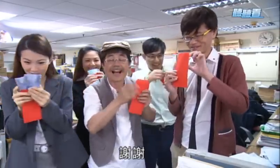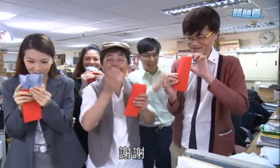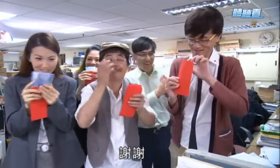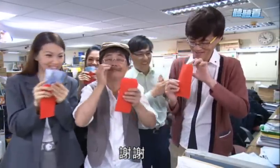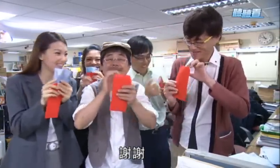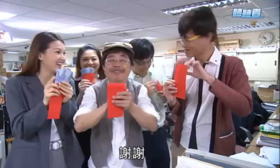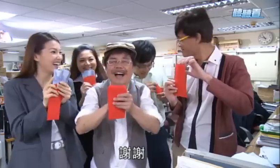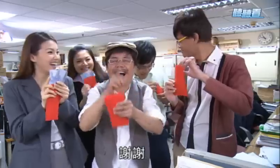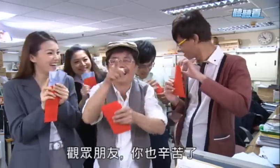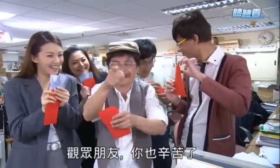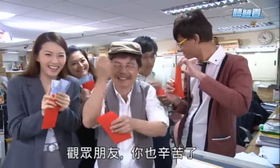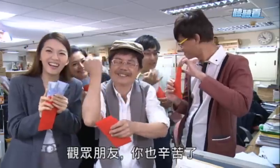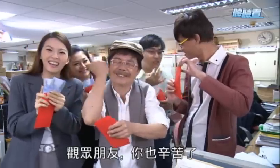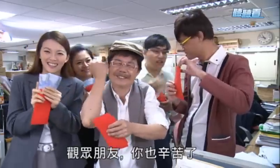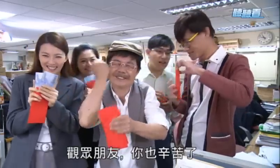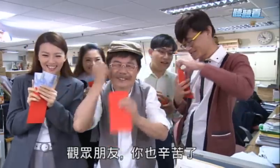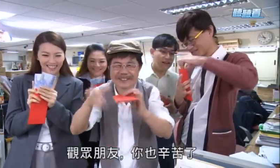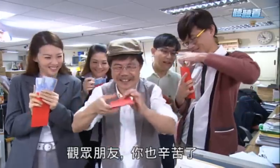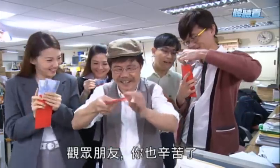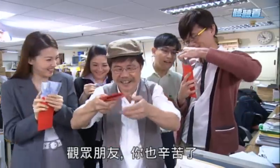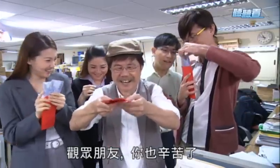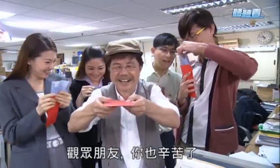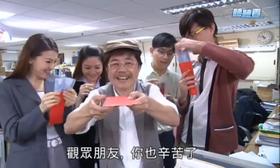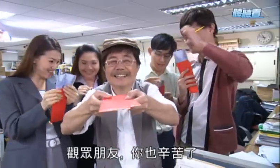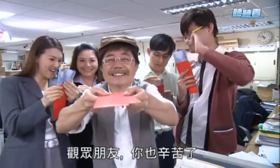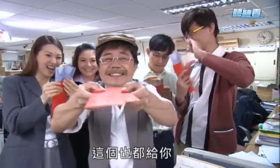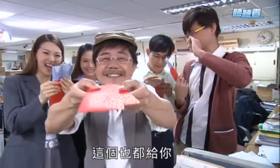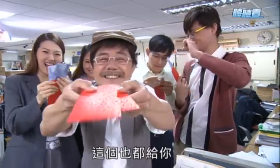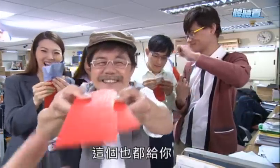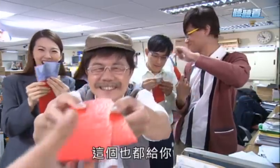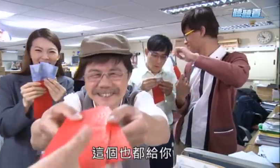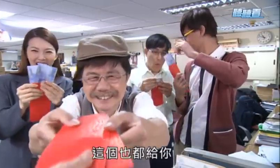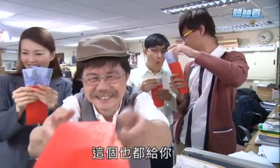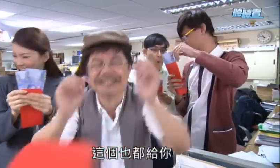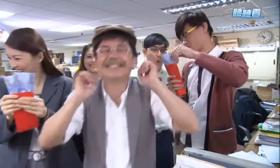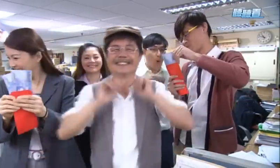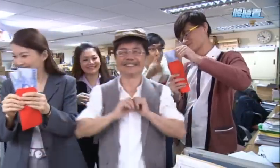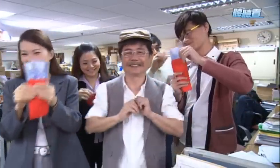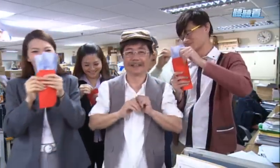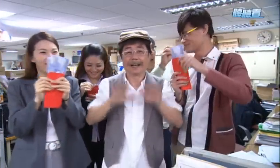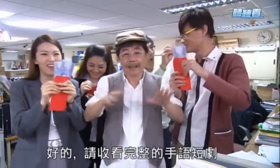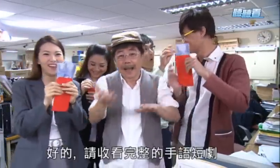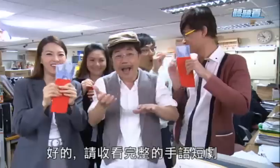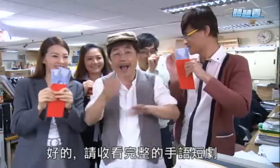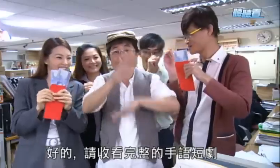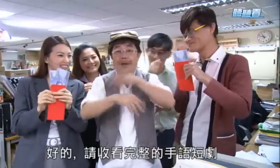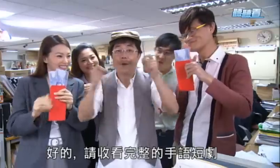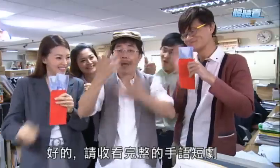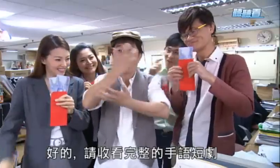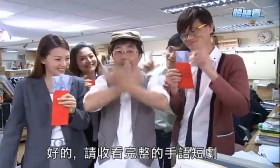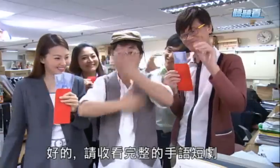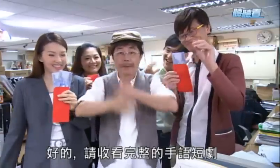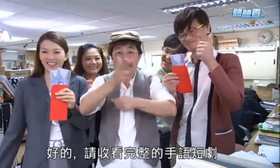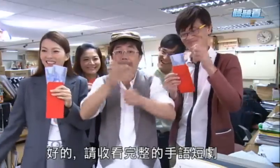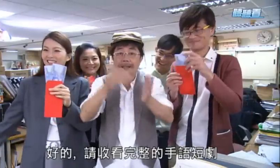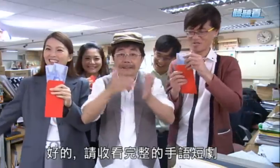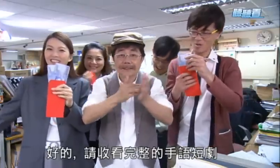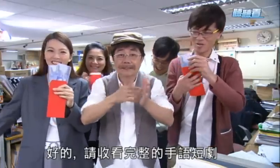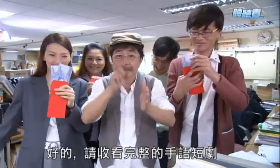啊，哎，观众朋友，你也辛苦了，哎，这个也都给你。好的。请收看完整的手